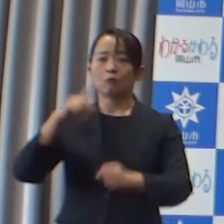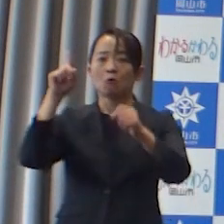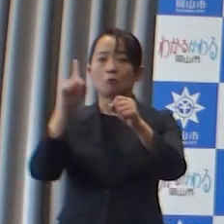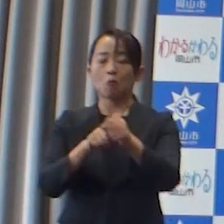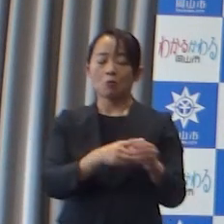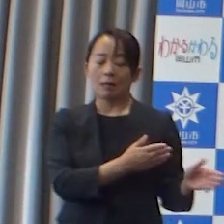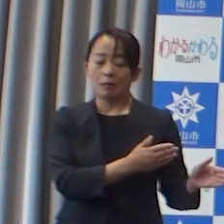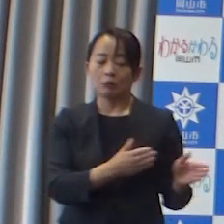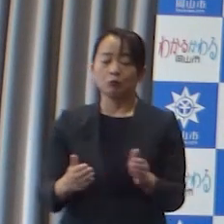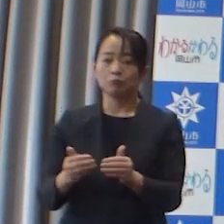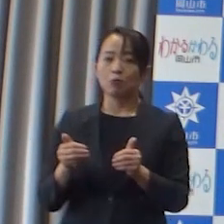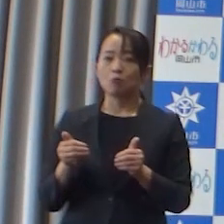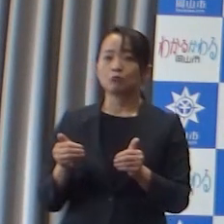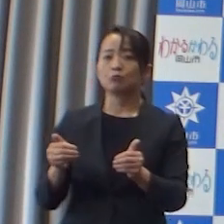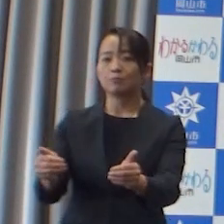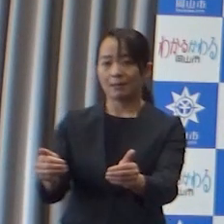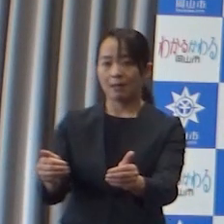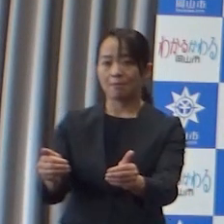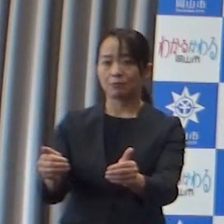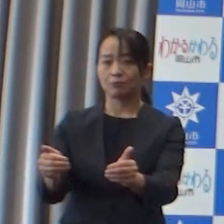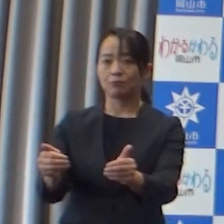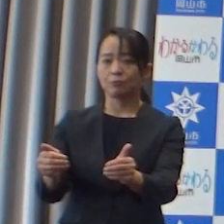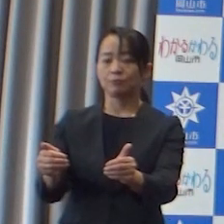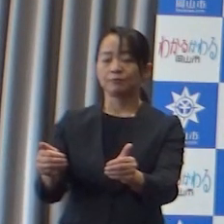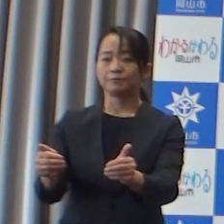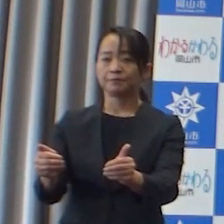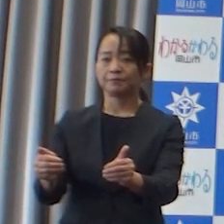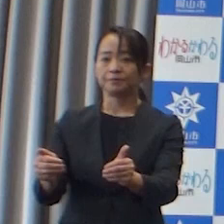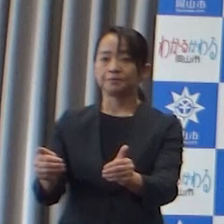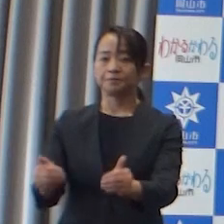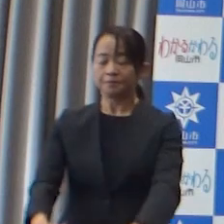るよう準備を進めてまいります。